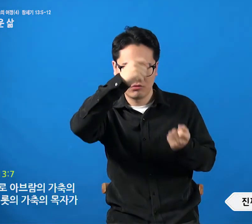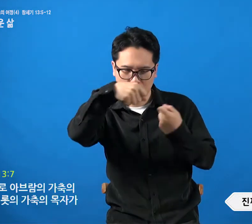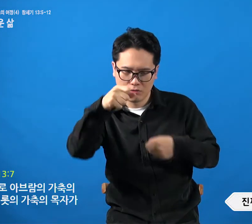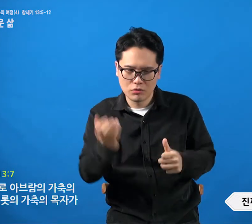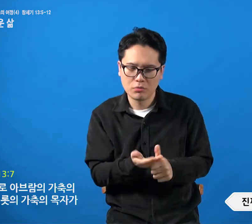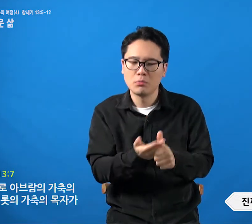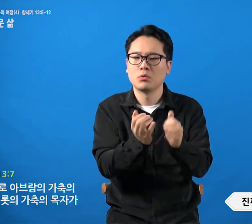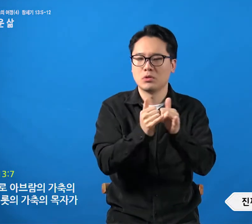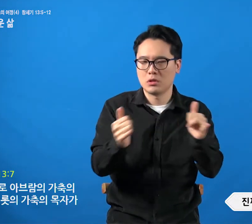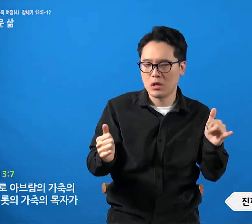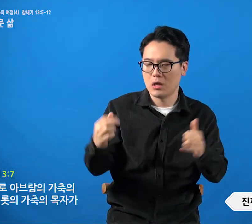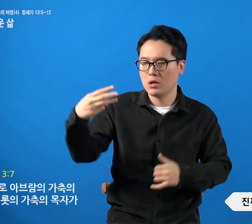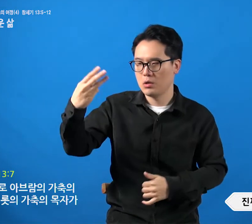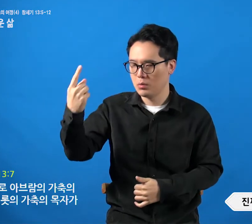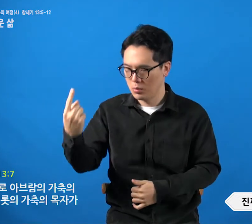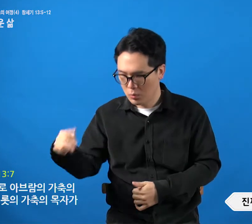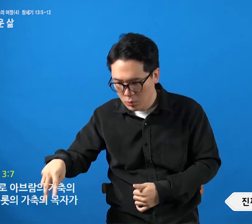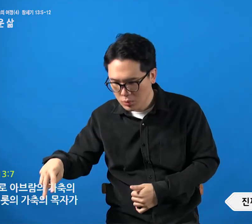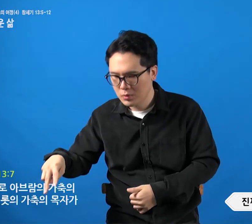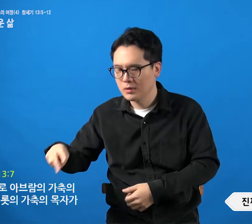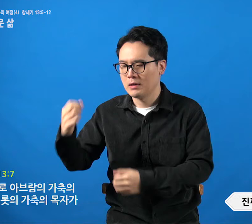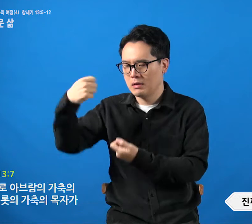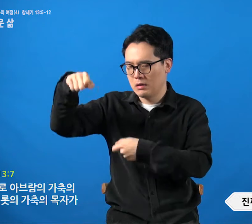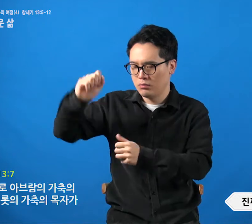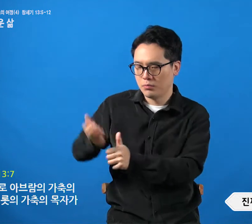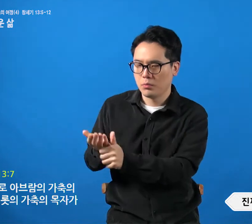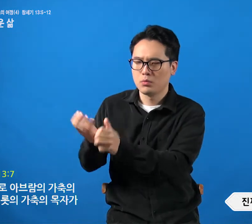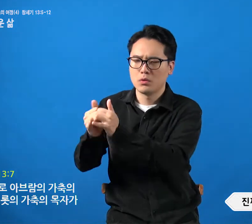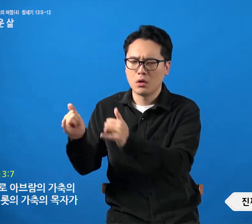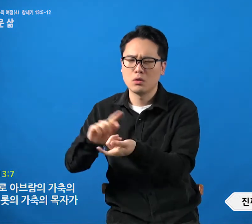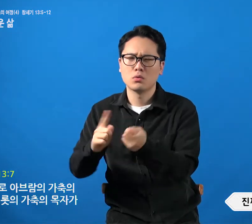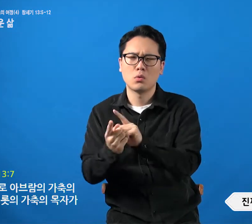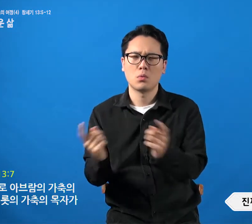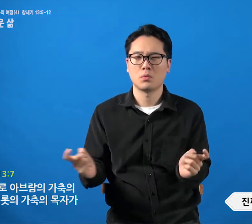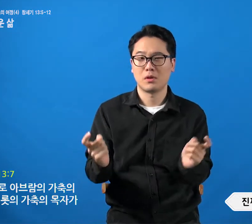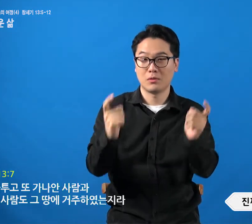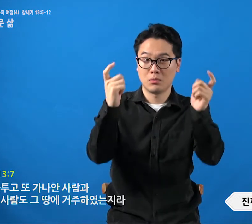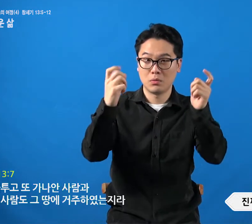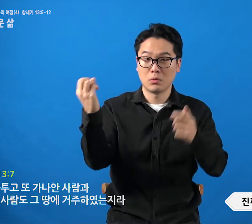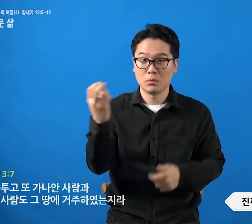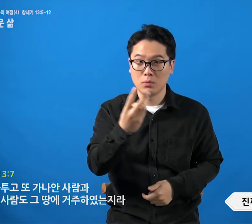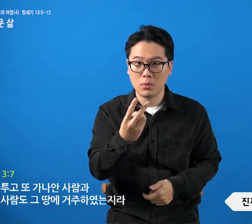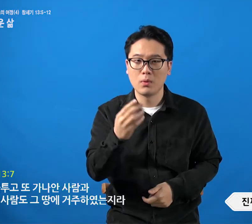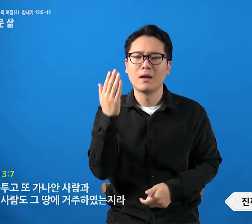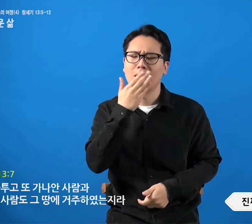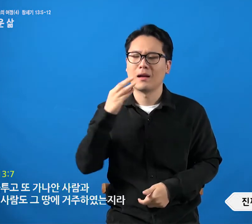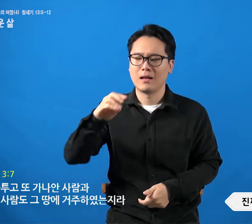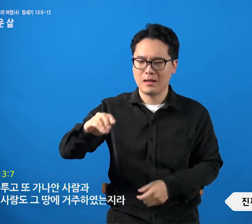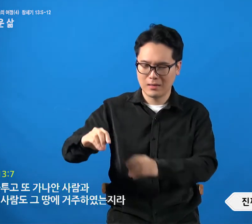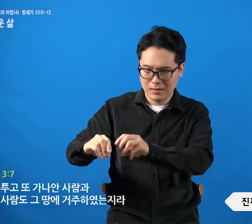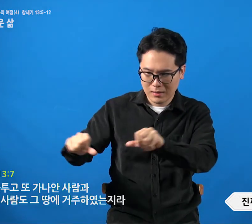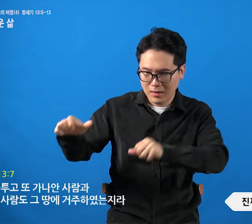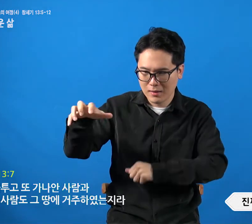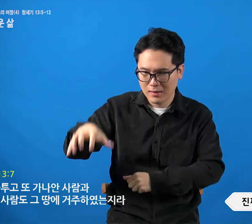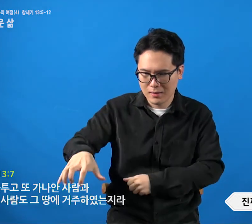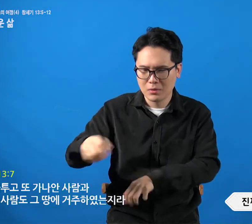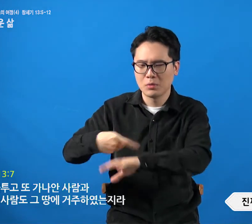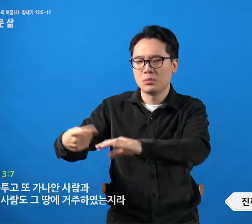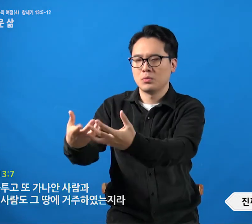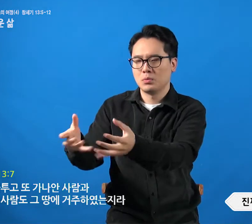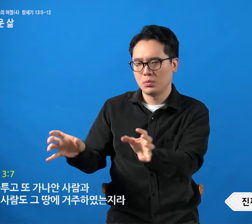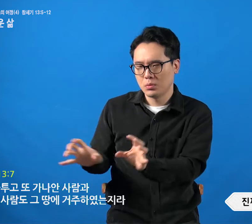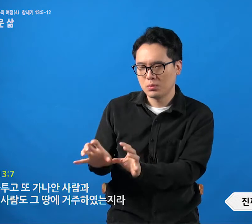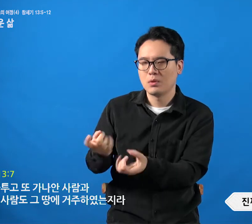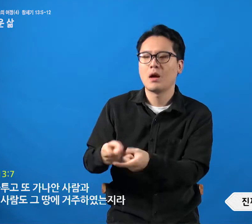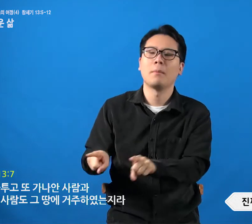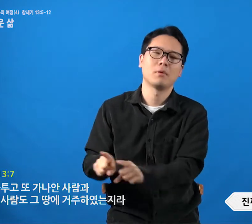목자와 롯의 가축의 목자가 서로 다투고 또 가나안 사람과 브리스 사람도 그 땅에